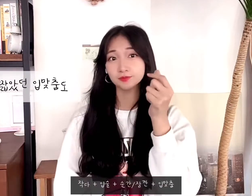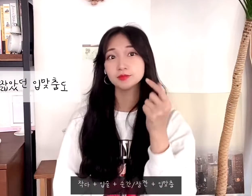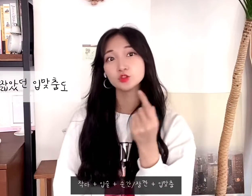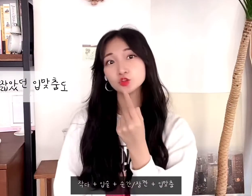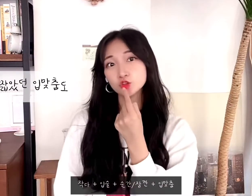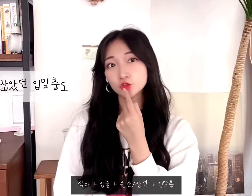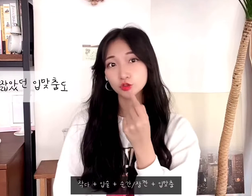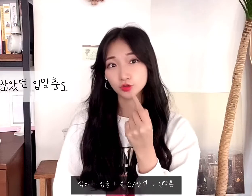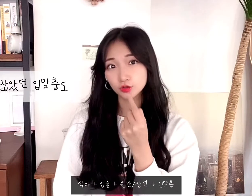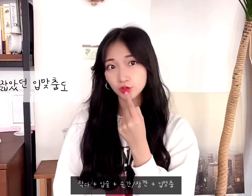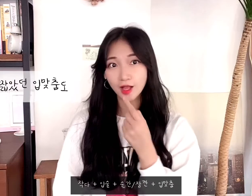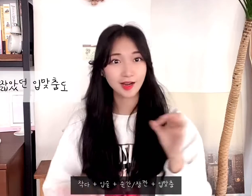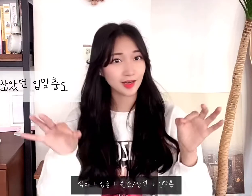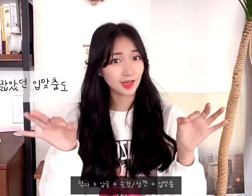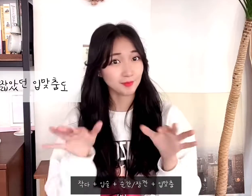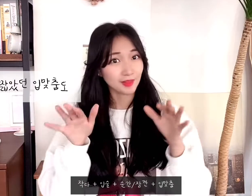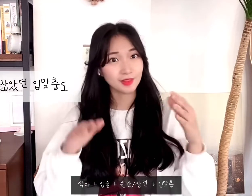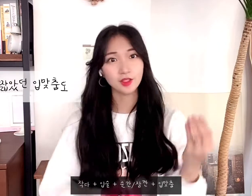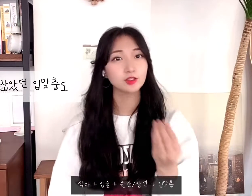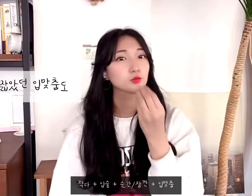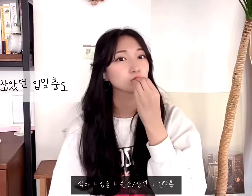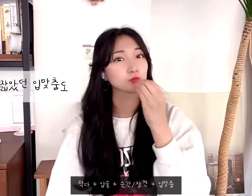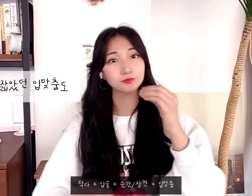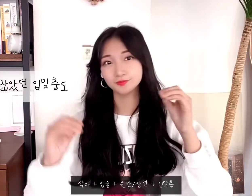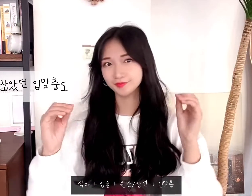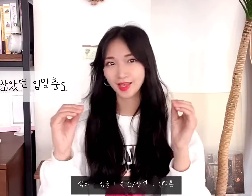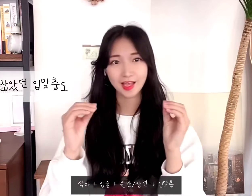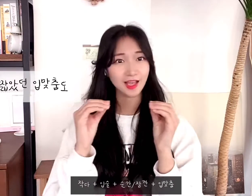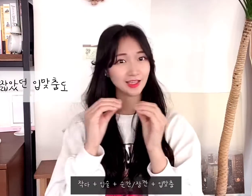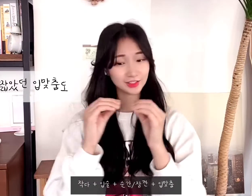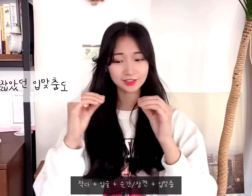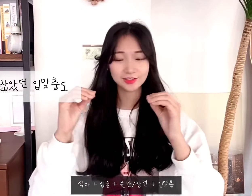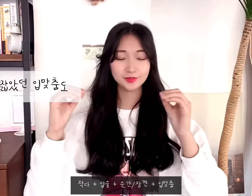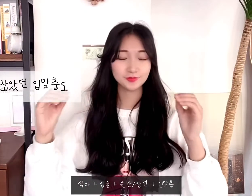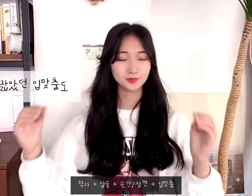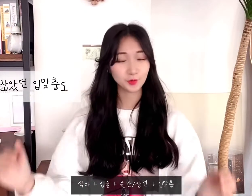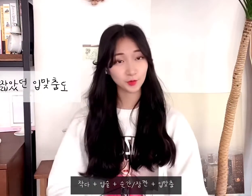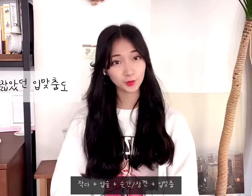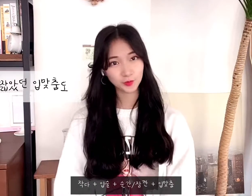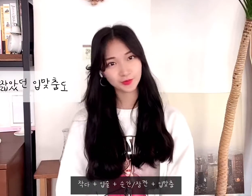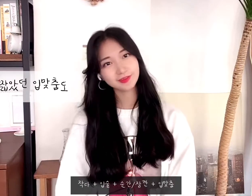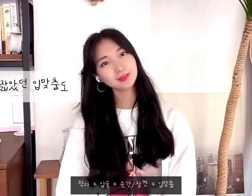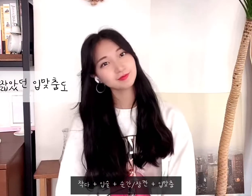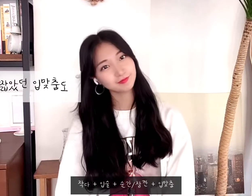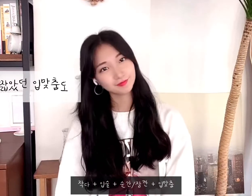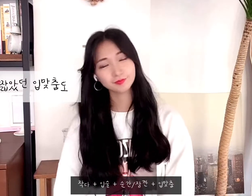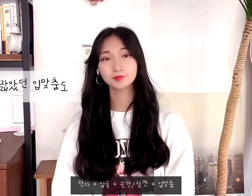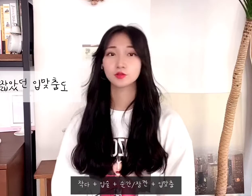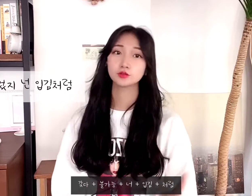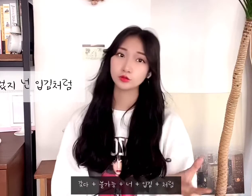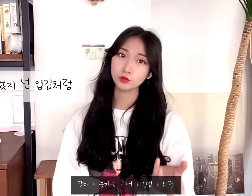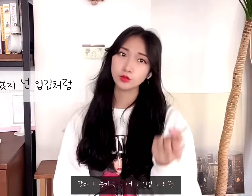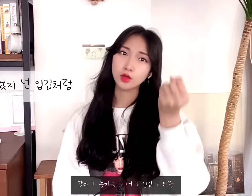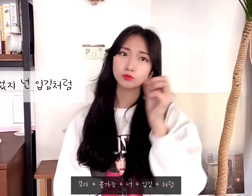입술 짧았던 입맞춤도 가질 수